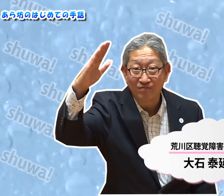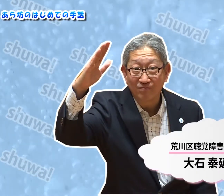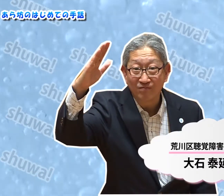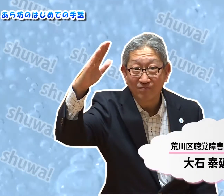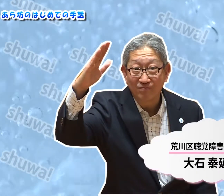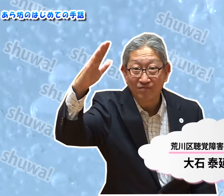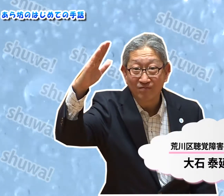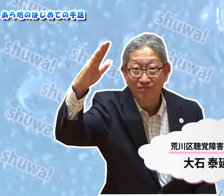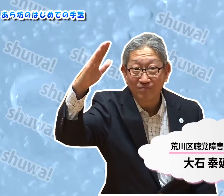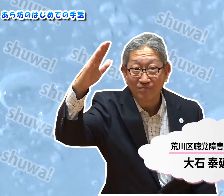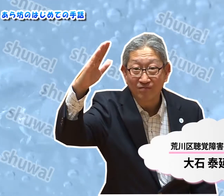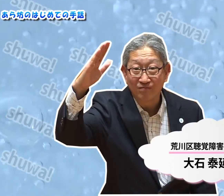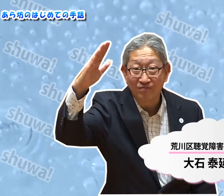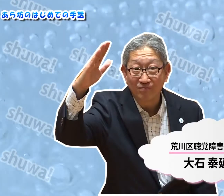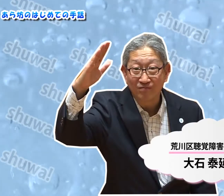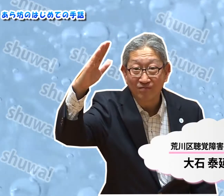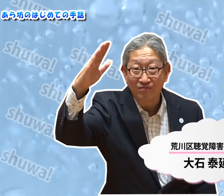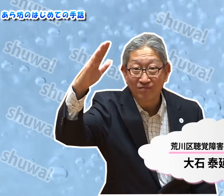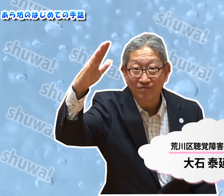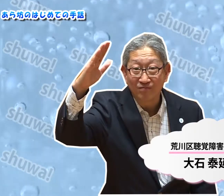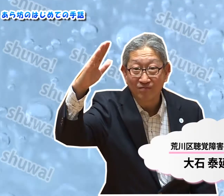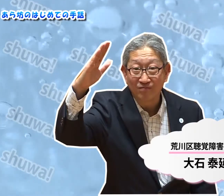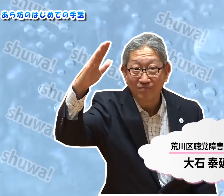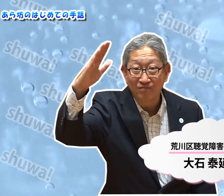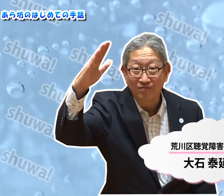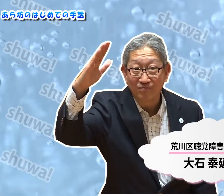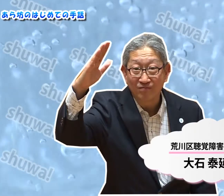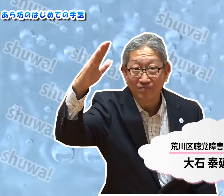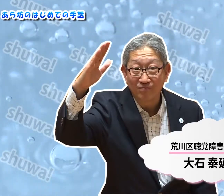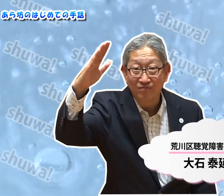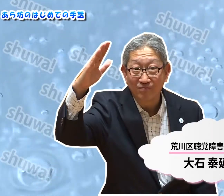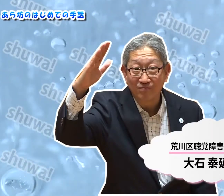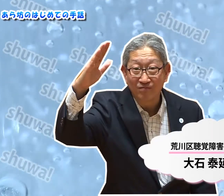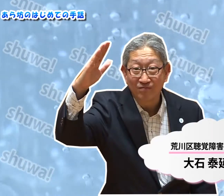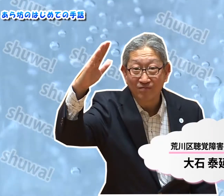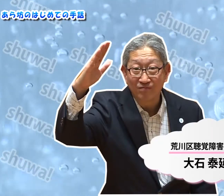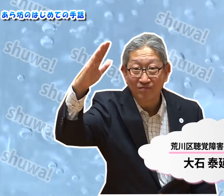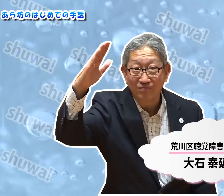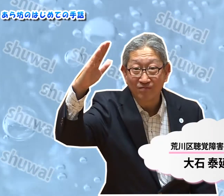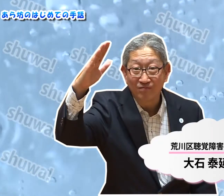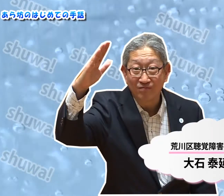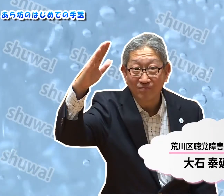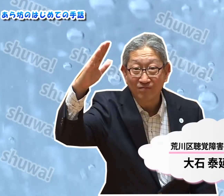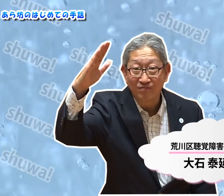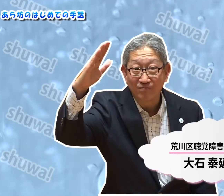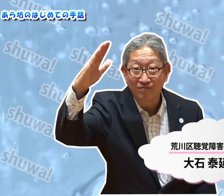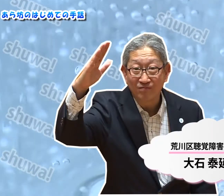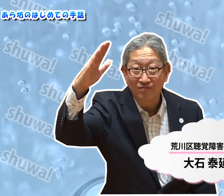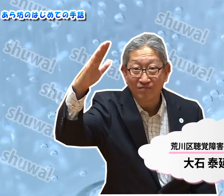覚障害者協会の大石会長。アクロス荒川をよく利用しているんだそうです。